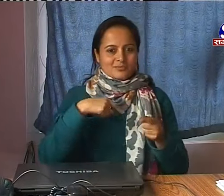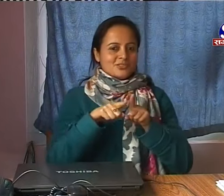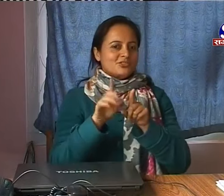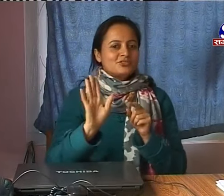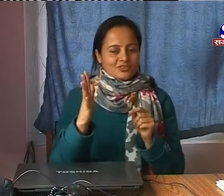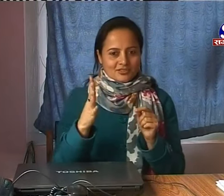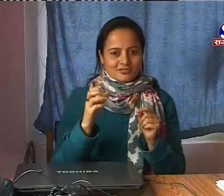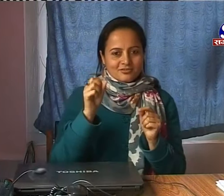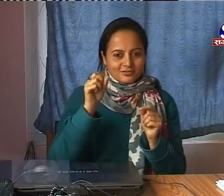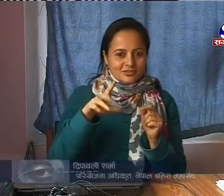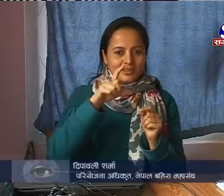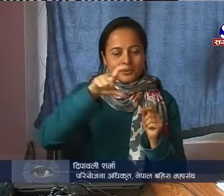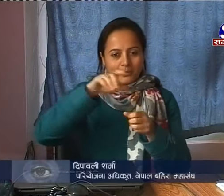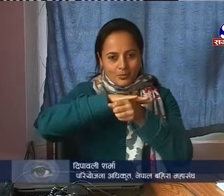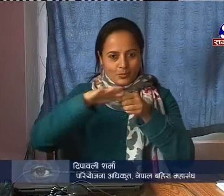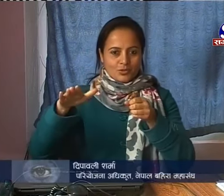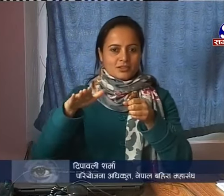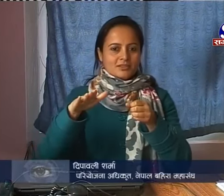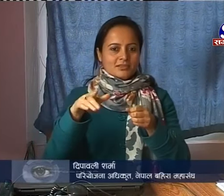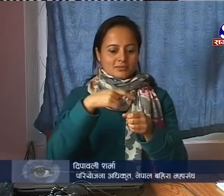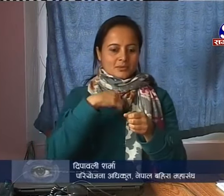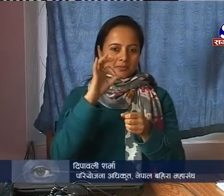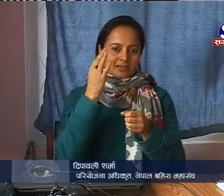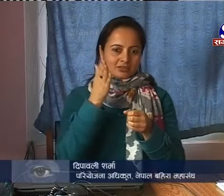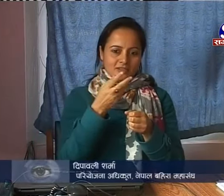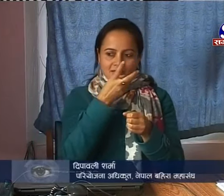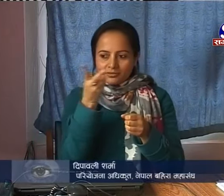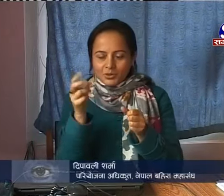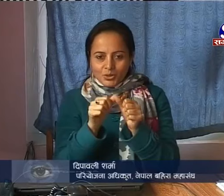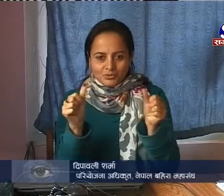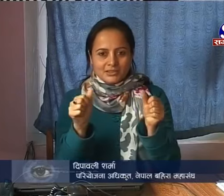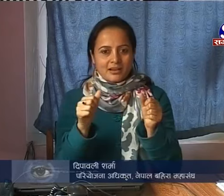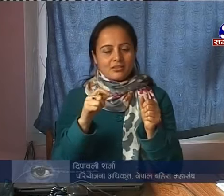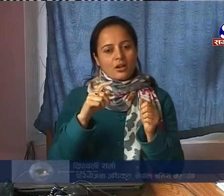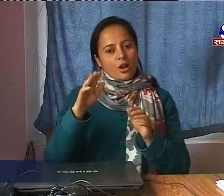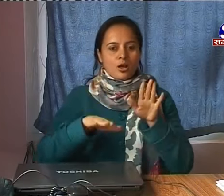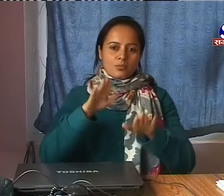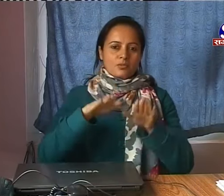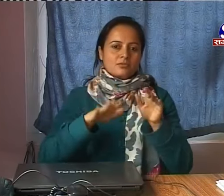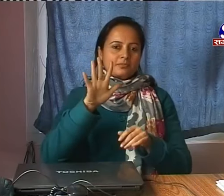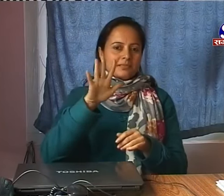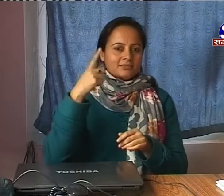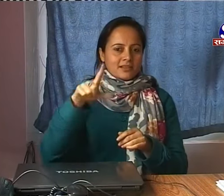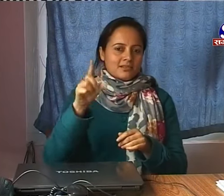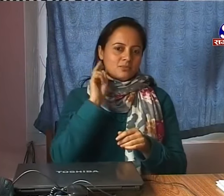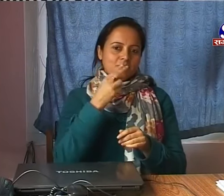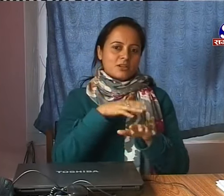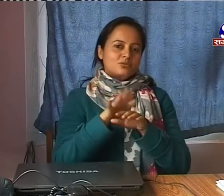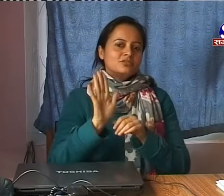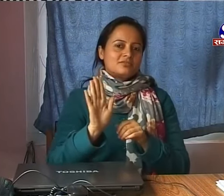पक्का रूपमा तथ्याङ्क चाहिँ हामीसँग पनि यति नै भनेर पक्का छैन, तर नेपालभरि चाहिँ हामी महासङ्घले हेरेअनुसार चाहिँ लगभग 5 लाखको हाराहारीमा